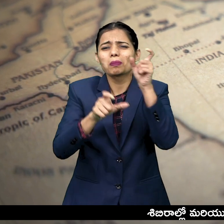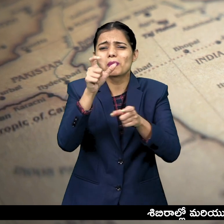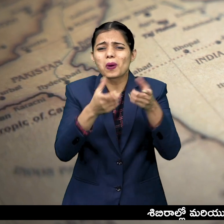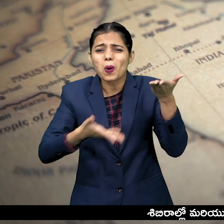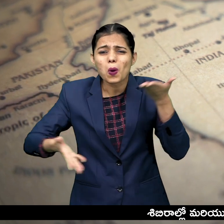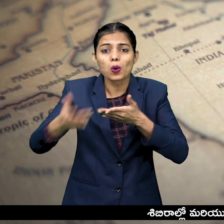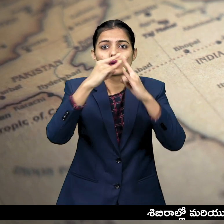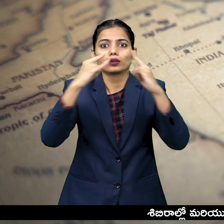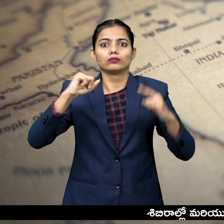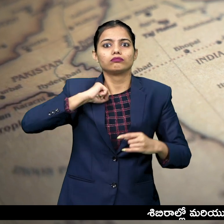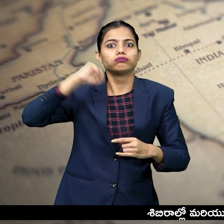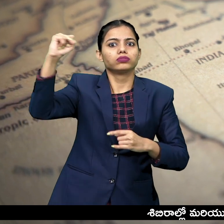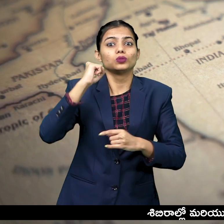ఆసుపత్రులలో పరామర్శించారు.